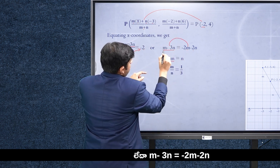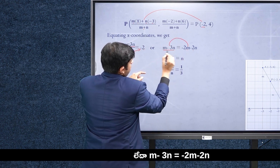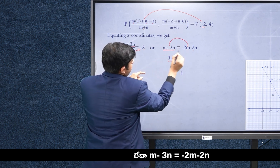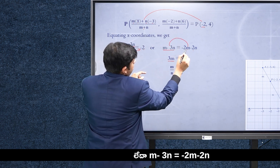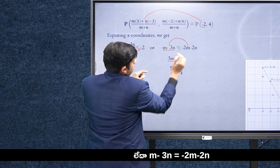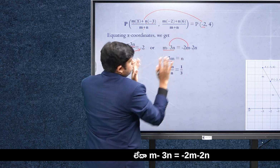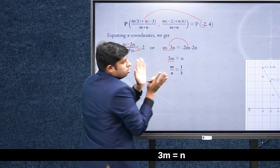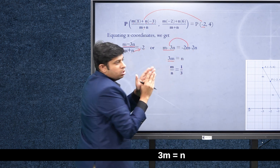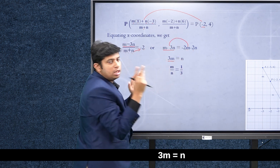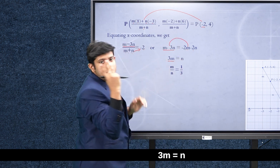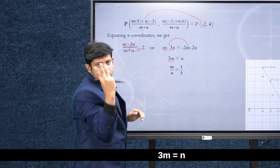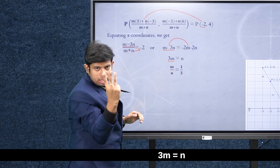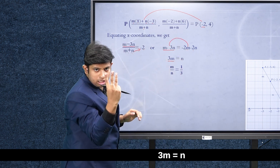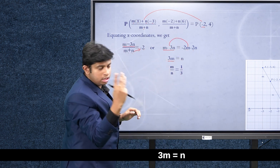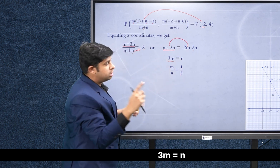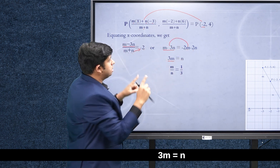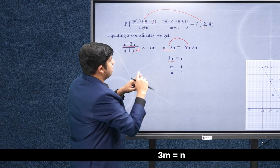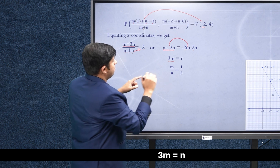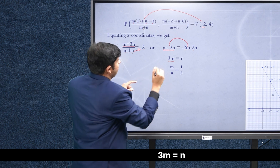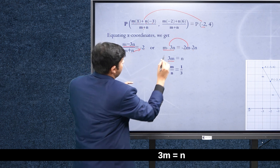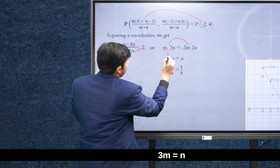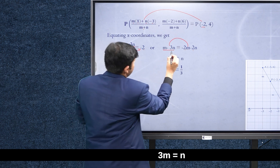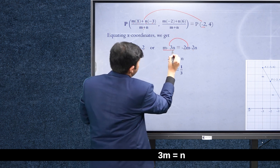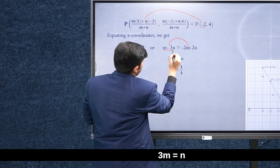-2m-2n 3m =